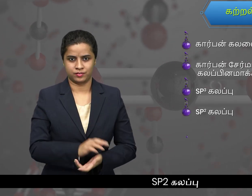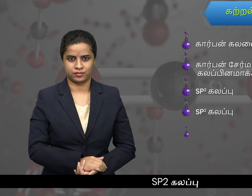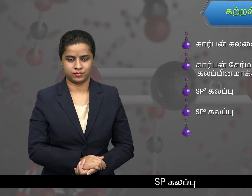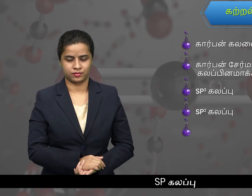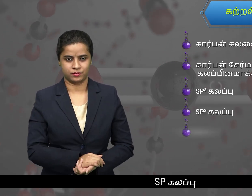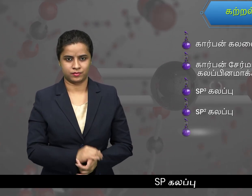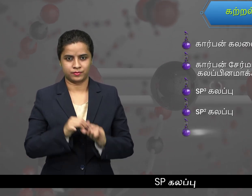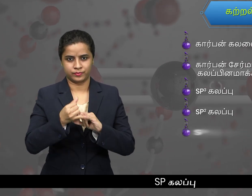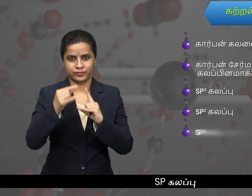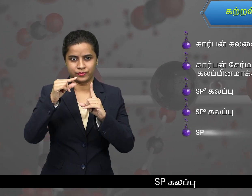sp கலப்பு.